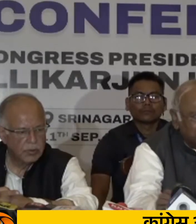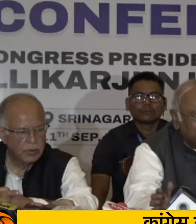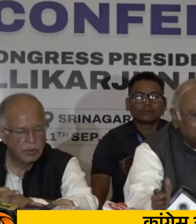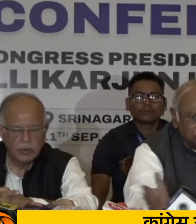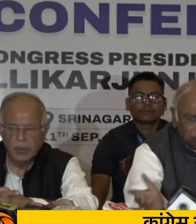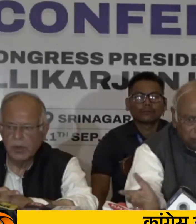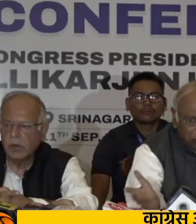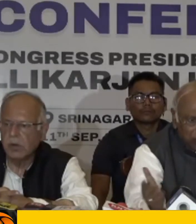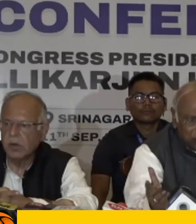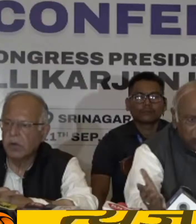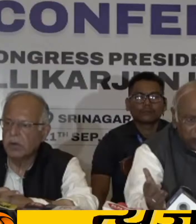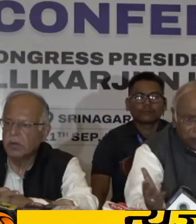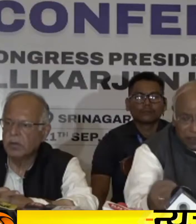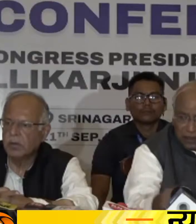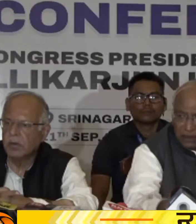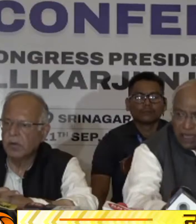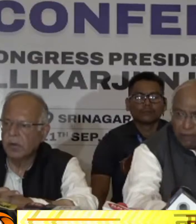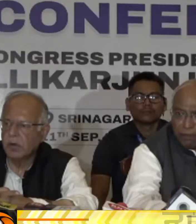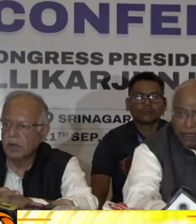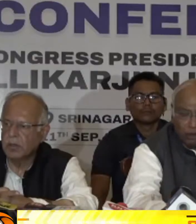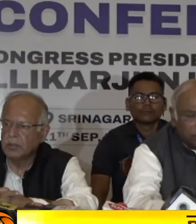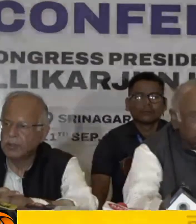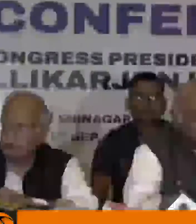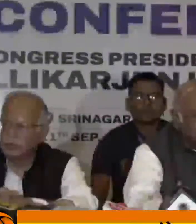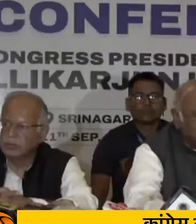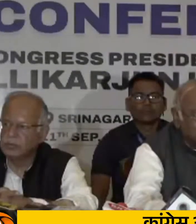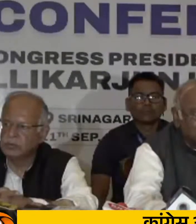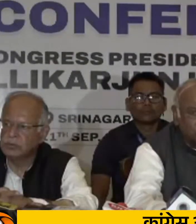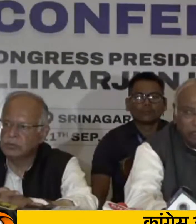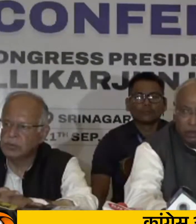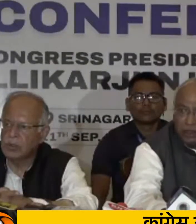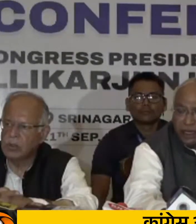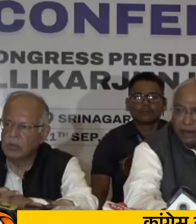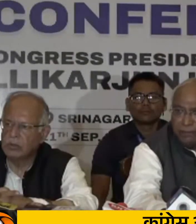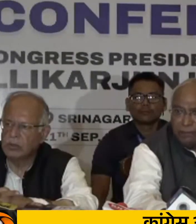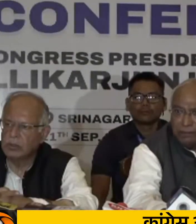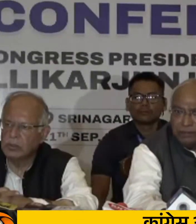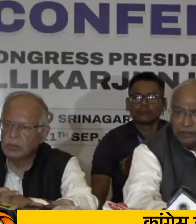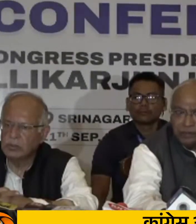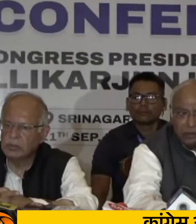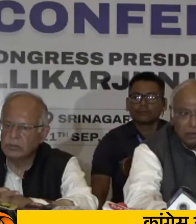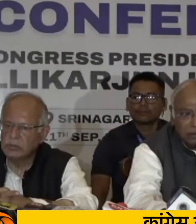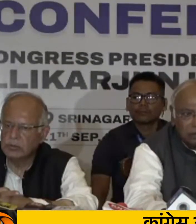ऐसा ही मैं बाकी की चीजें आप पढ़े होंगे, देखे होंगे, सुने होंगे।